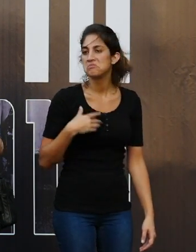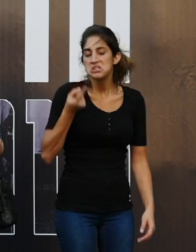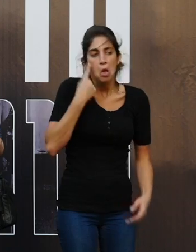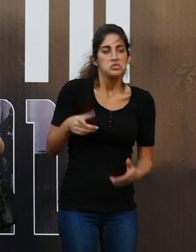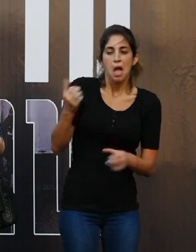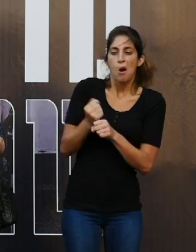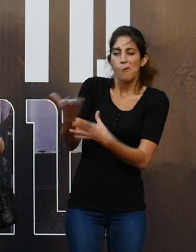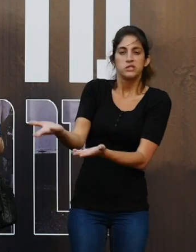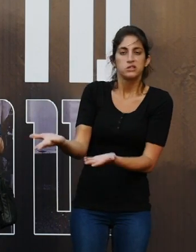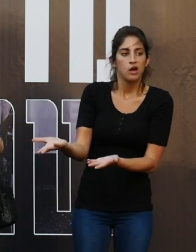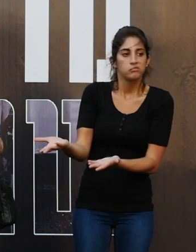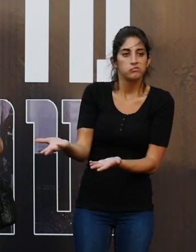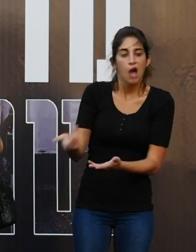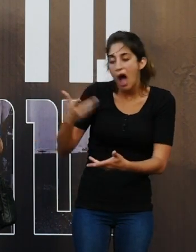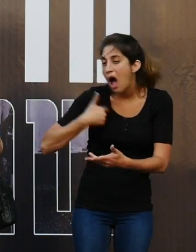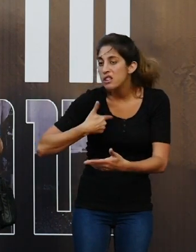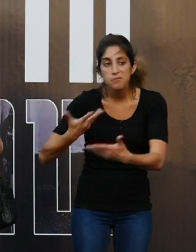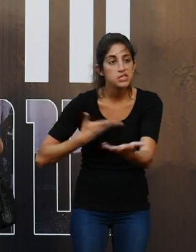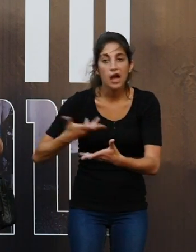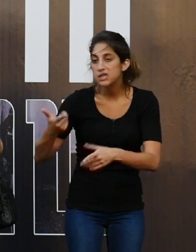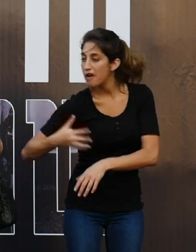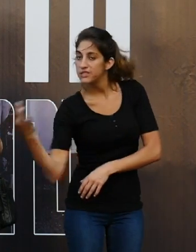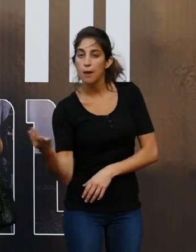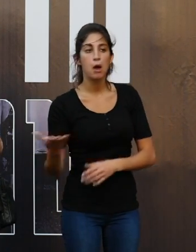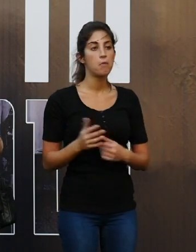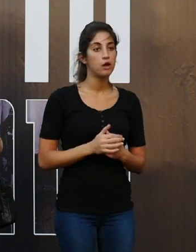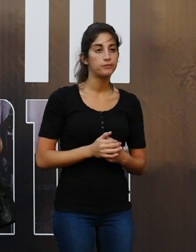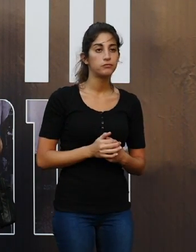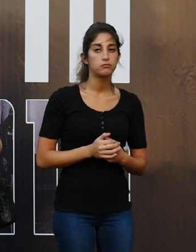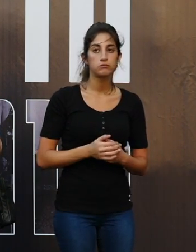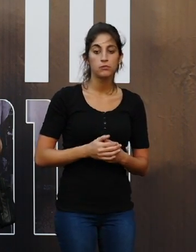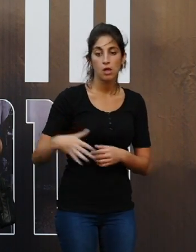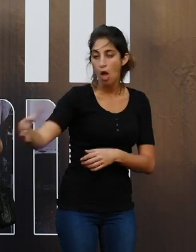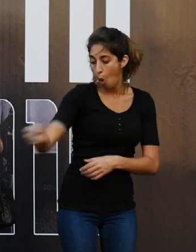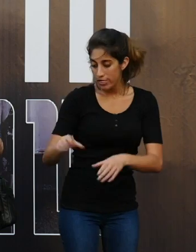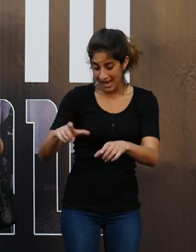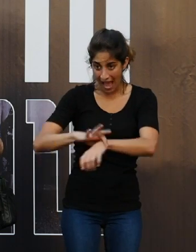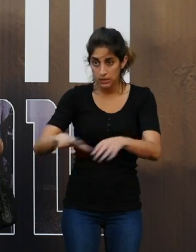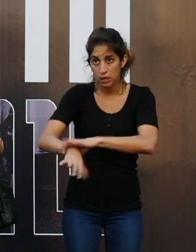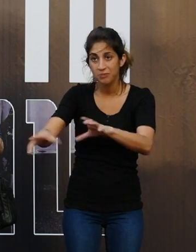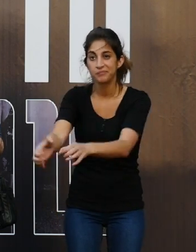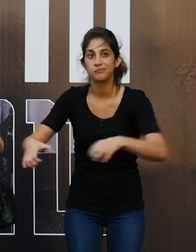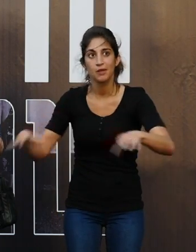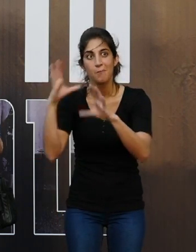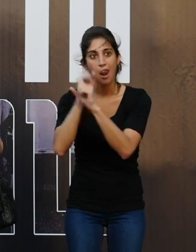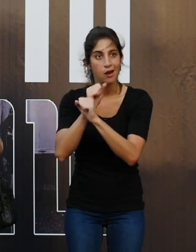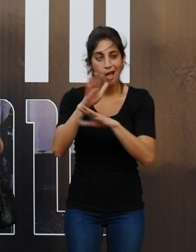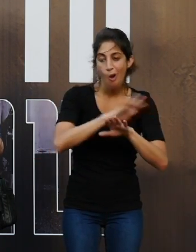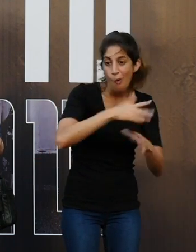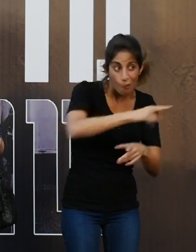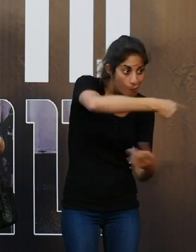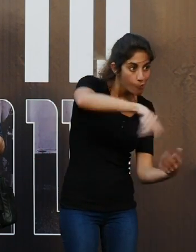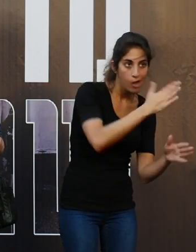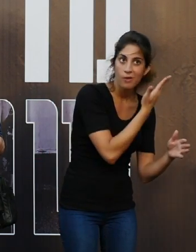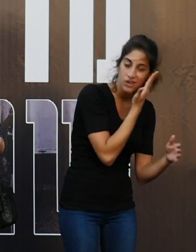הוא עשה, אני מתייחס אליו סבבה. הורדתי לו את האזיקים בלילה כשכולם היו